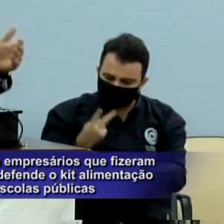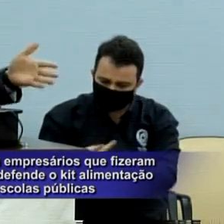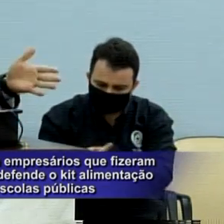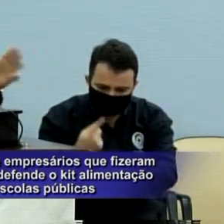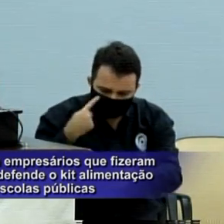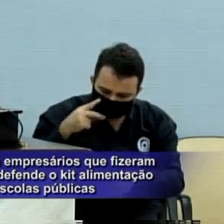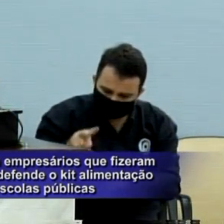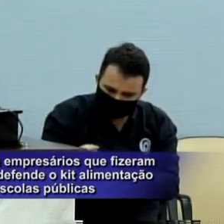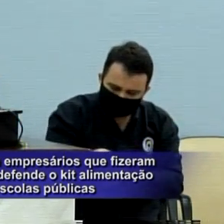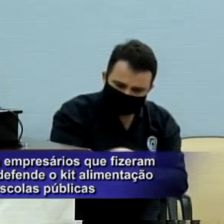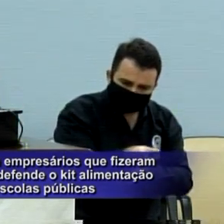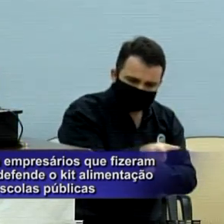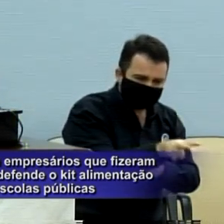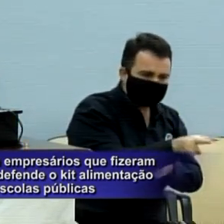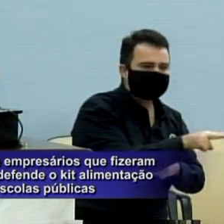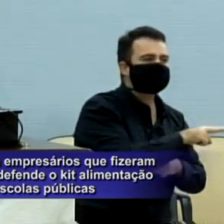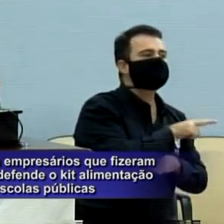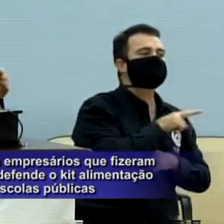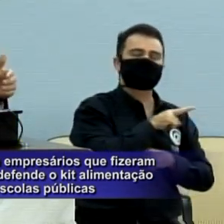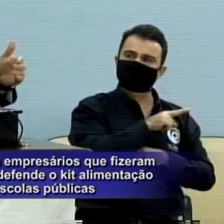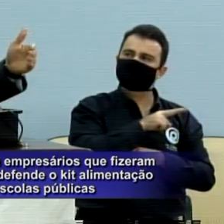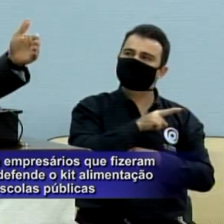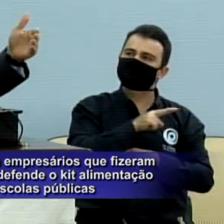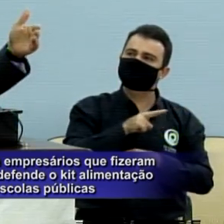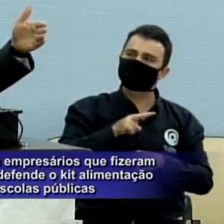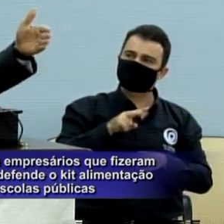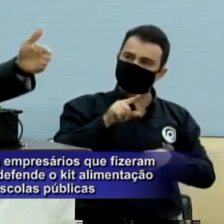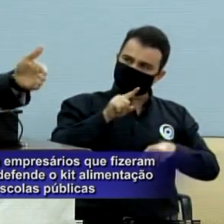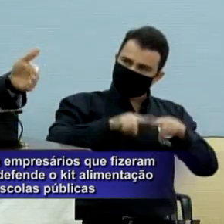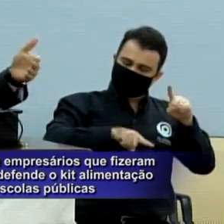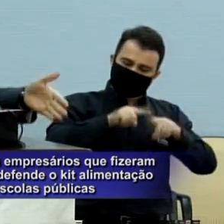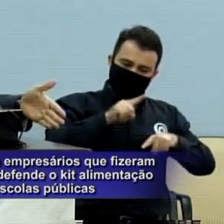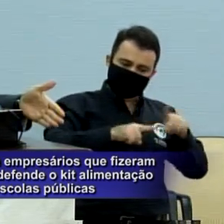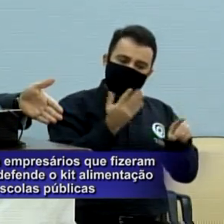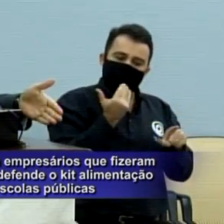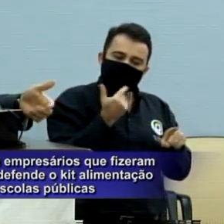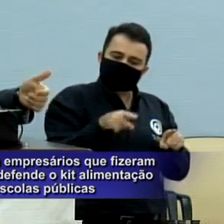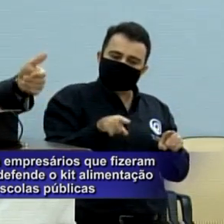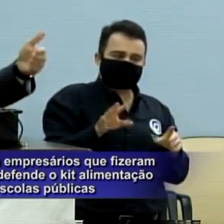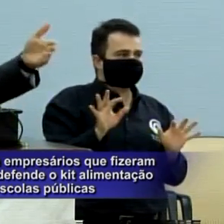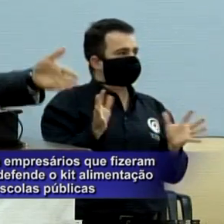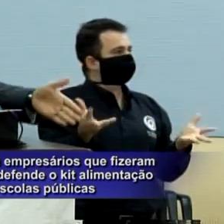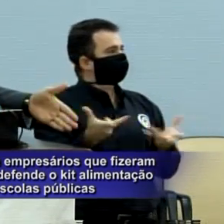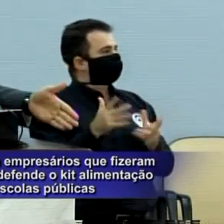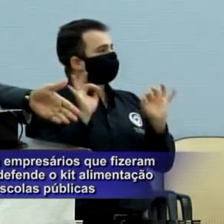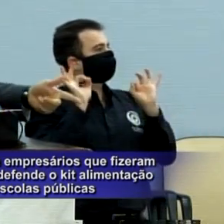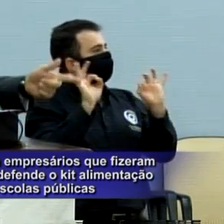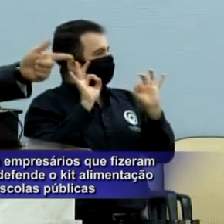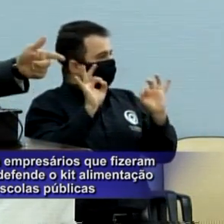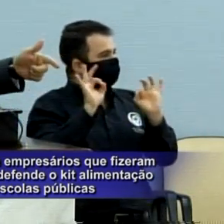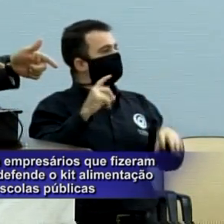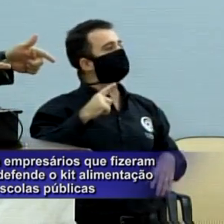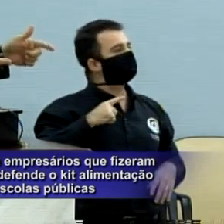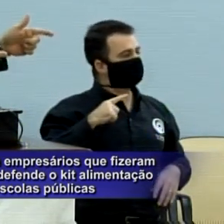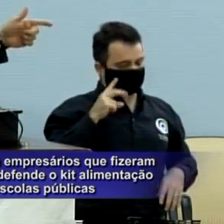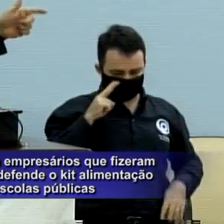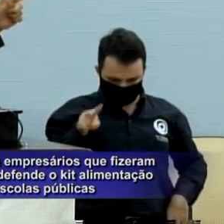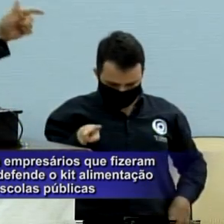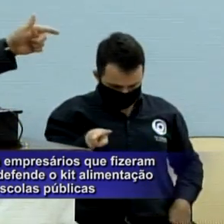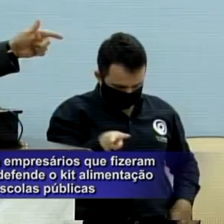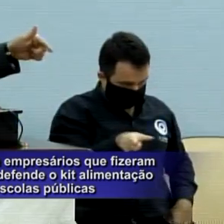alimentos de grande qualidade, vereadora Cláudia. Alimentos frescos que eram ali ofertados, inclusive